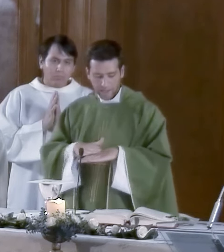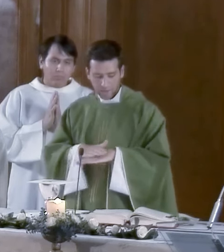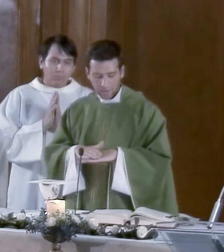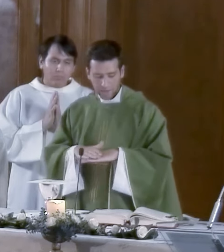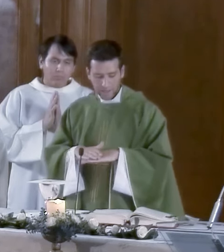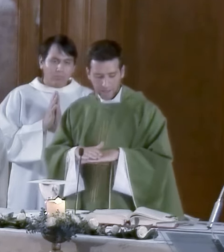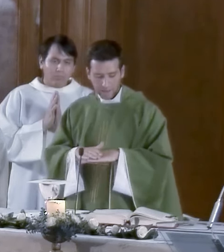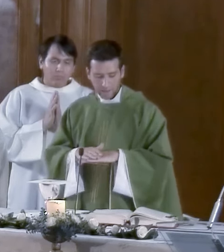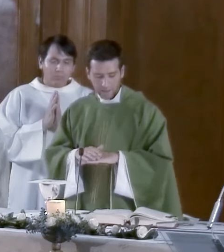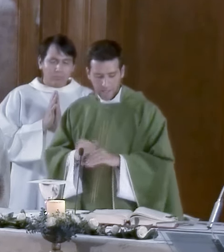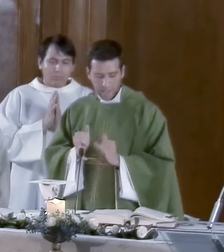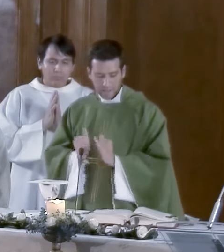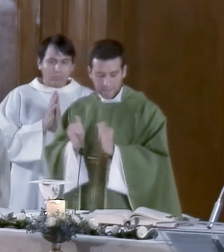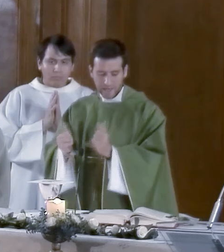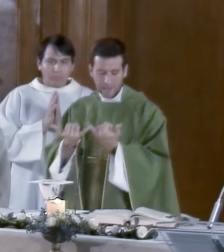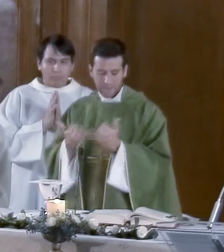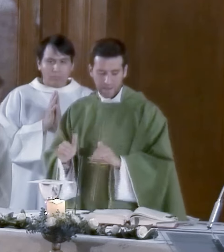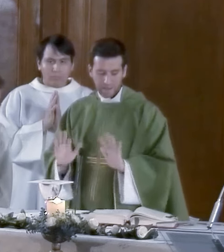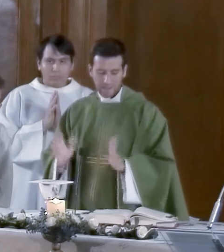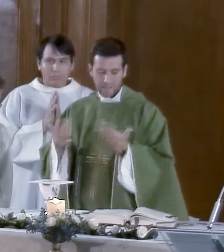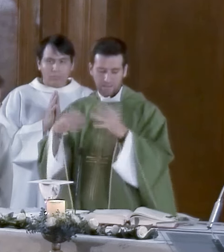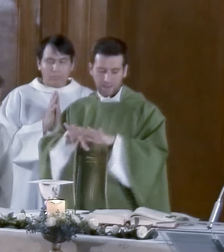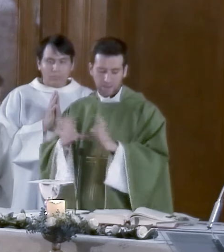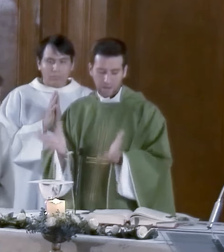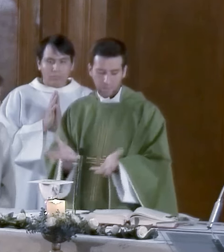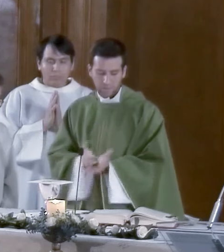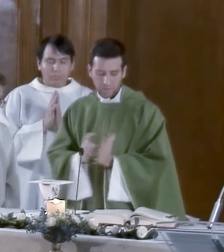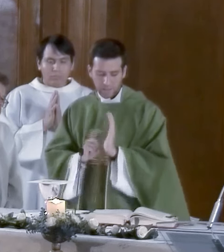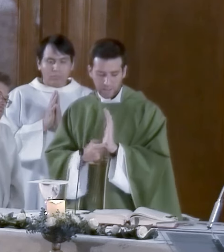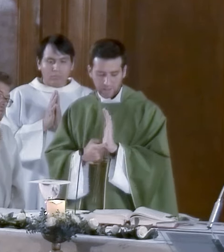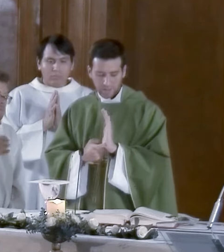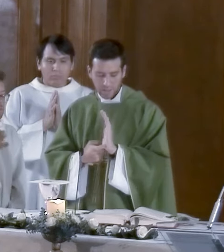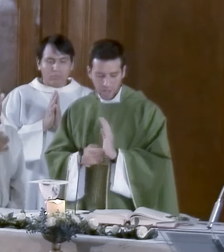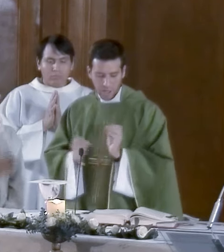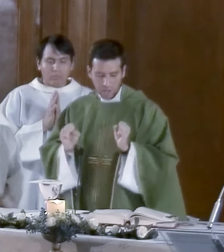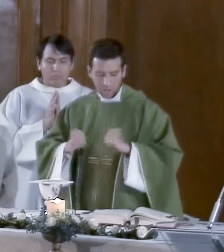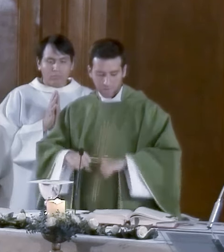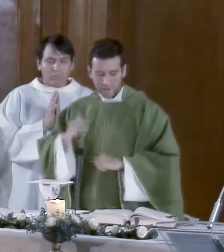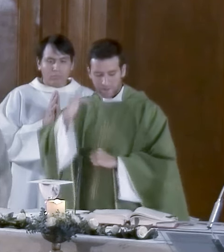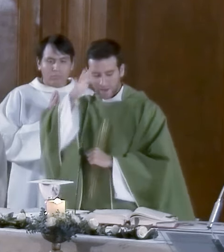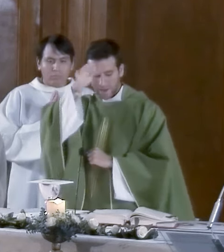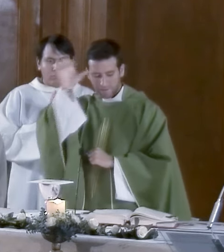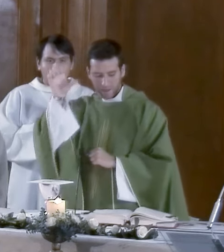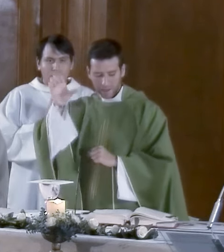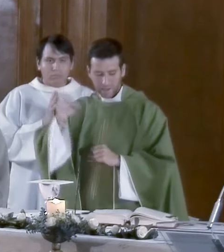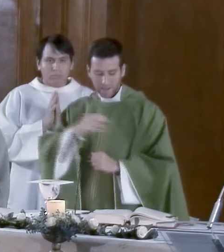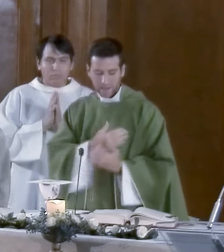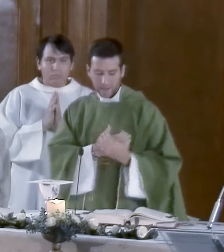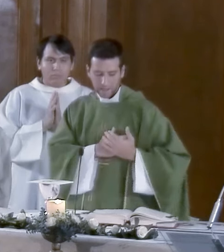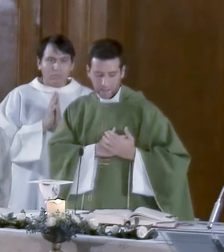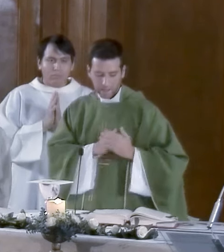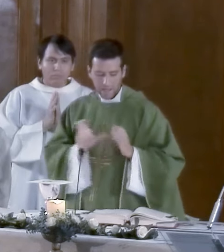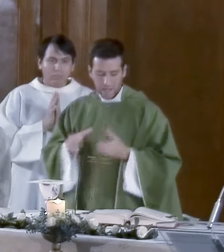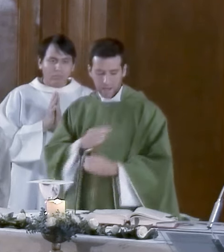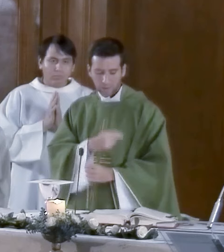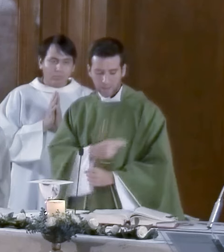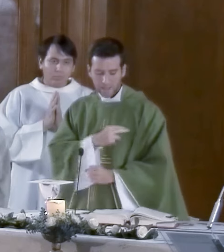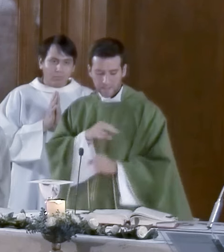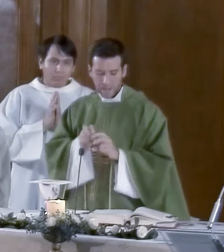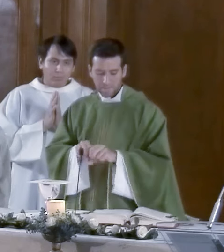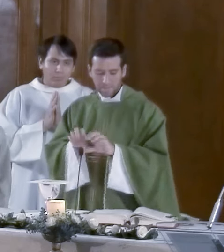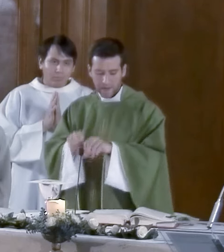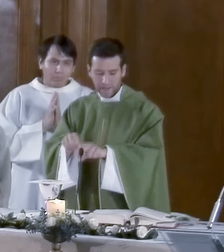de reconciliación traiga la paz y la salvación al mundo entero. Confirma en la fe y en la caridad a